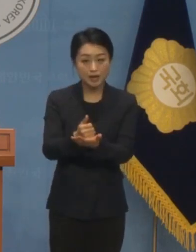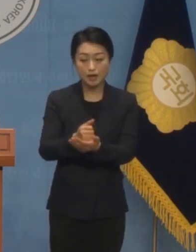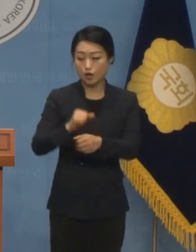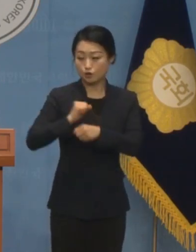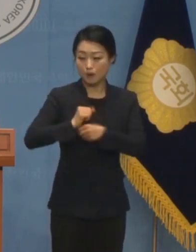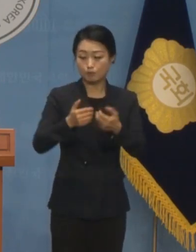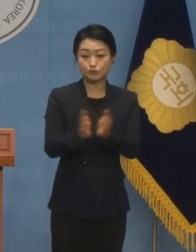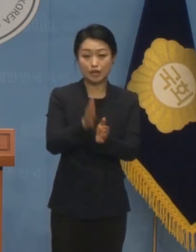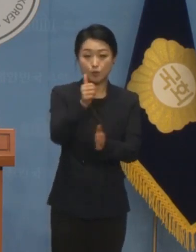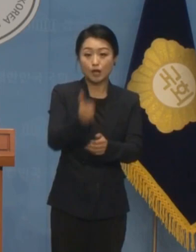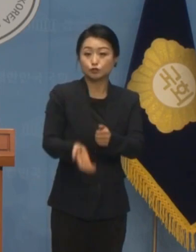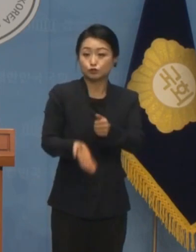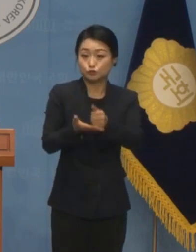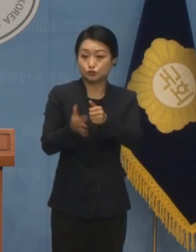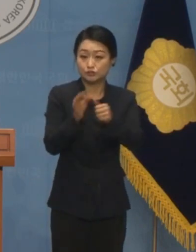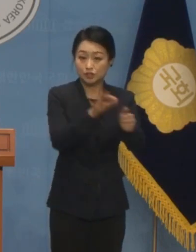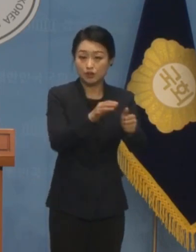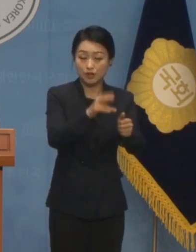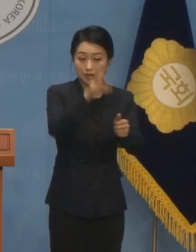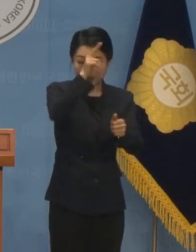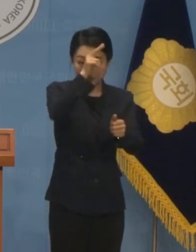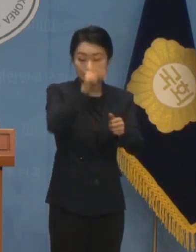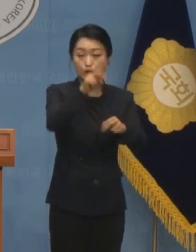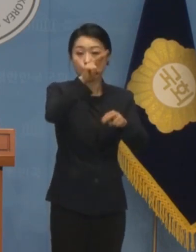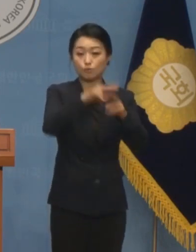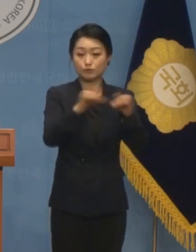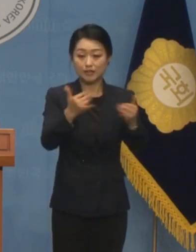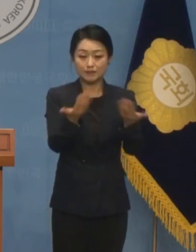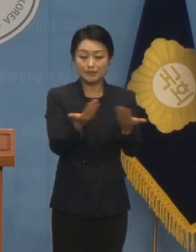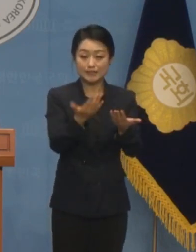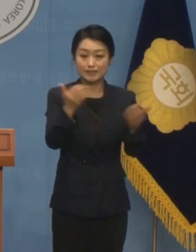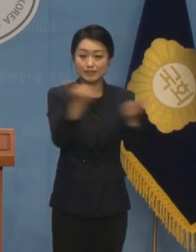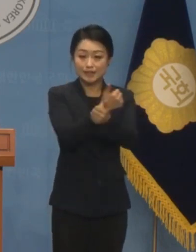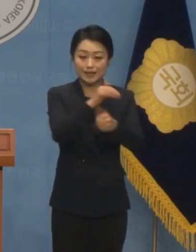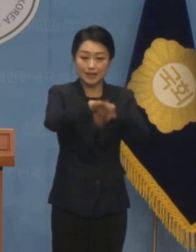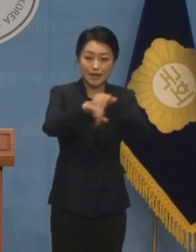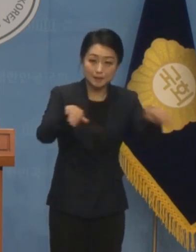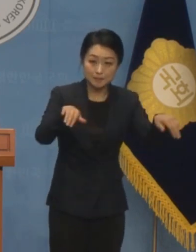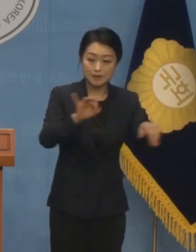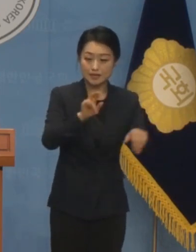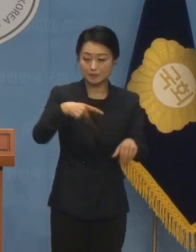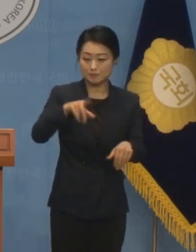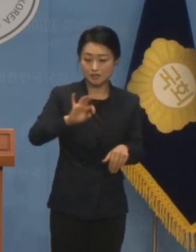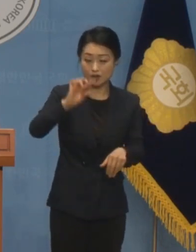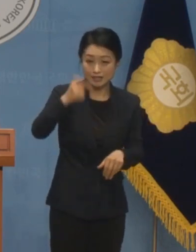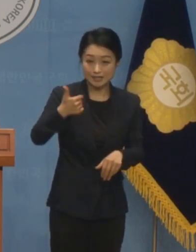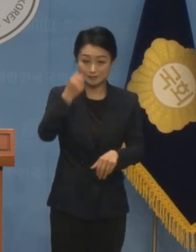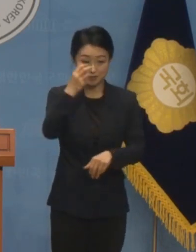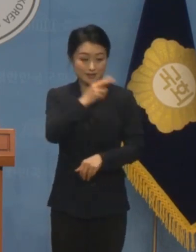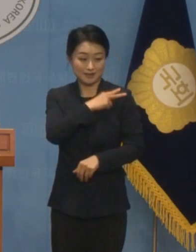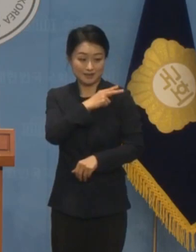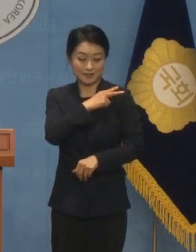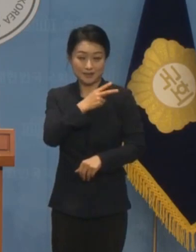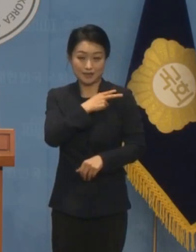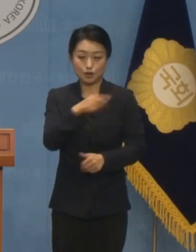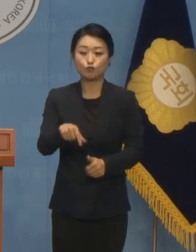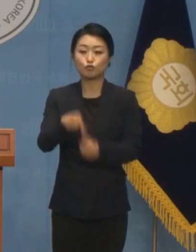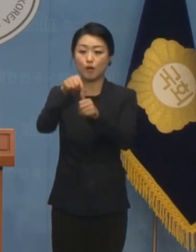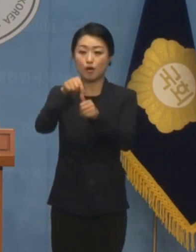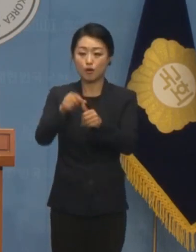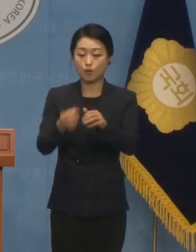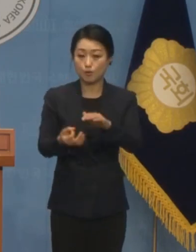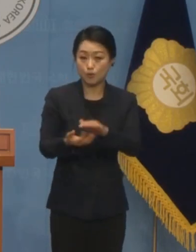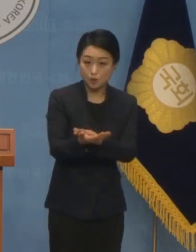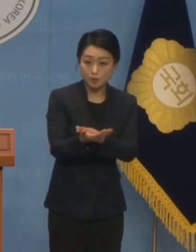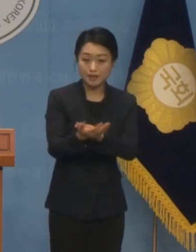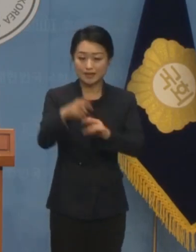국방부 장관 추천, 경찰 고위 간부 인사 개입, 임성근 구명 로비, 해병대 사령관 계급 격상